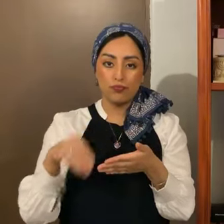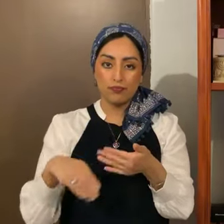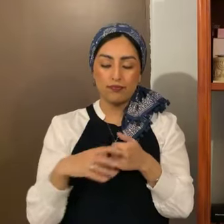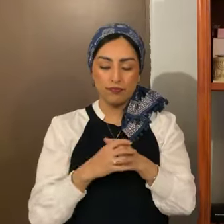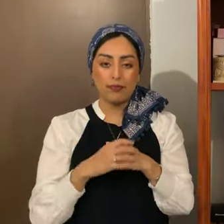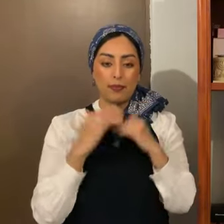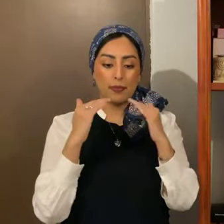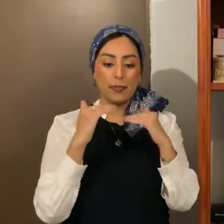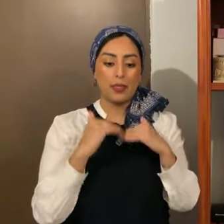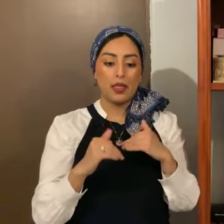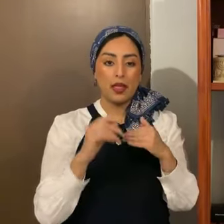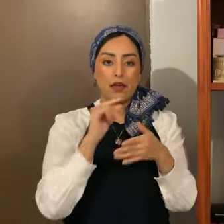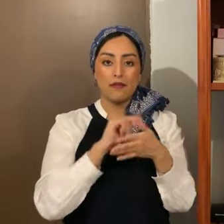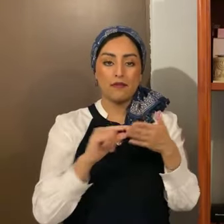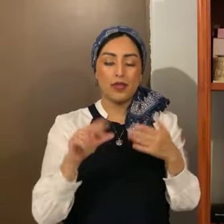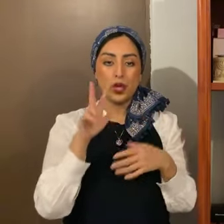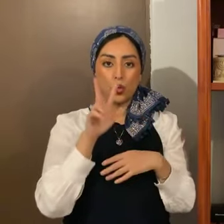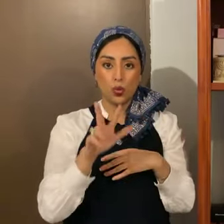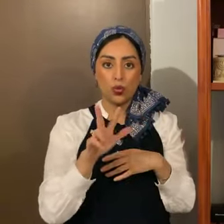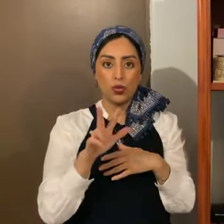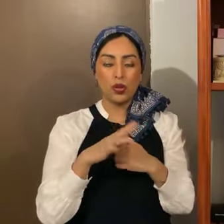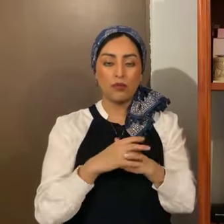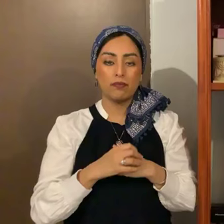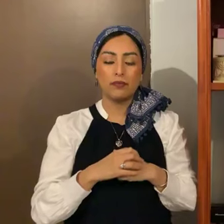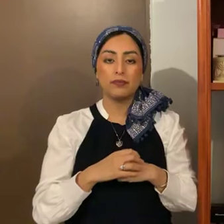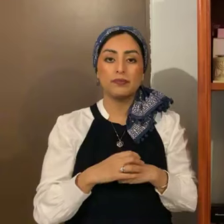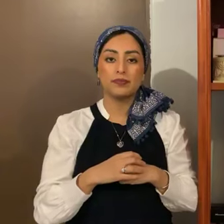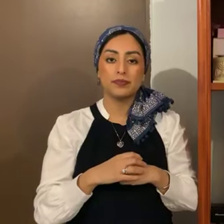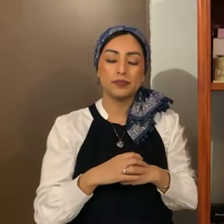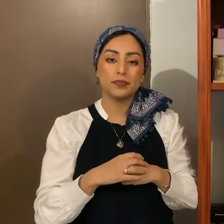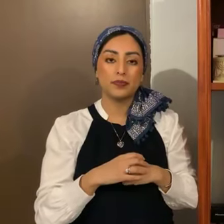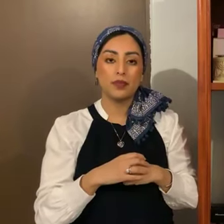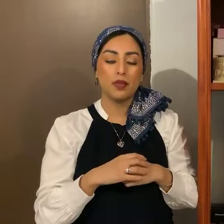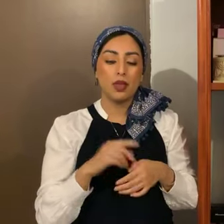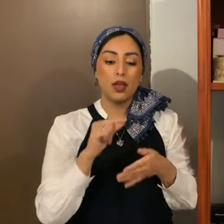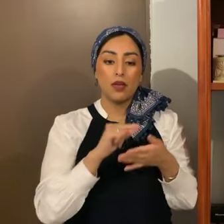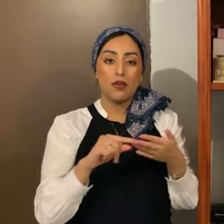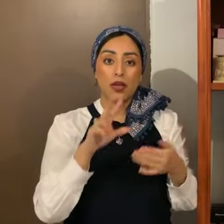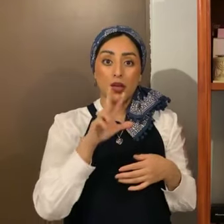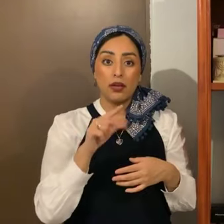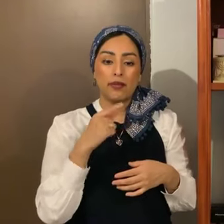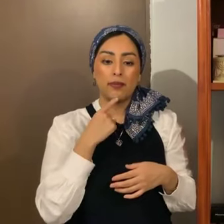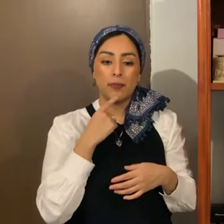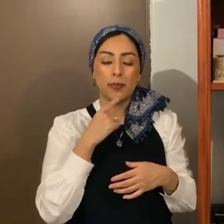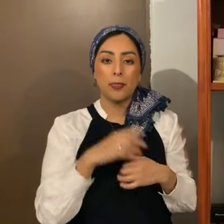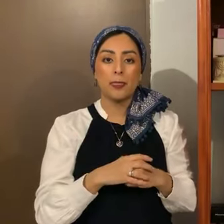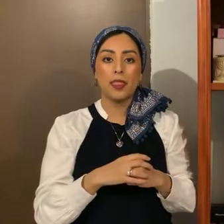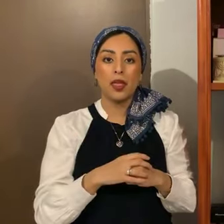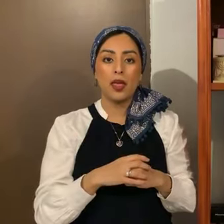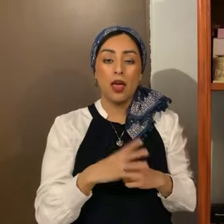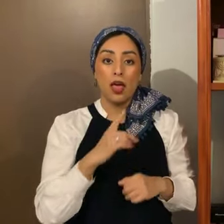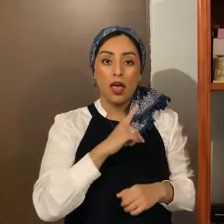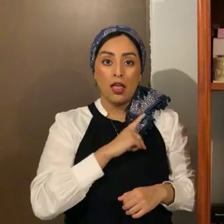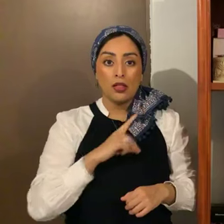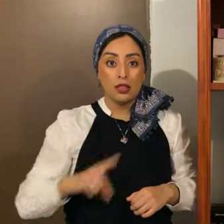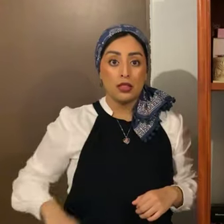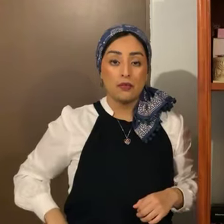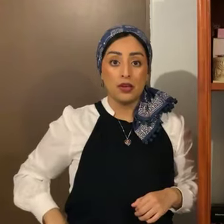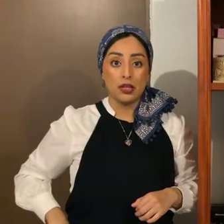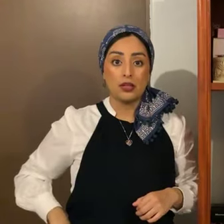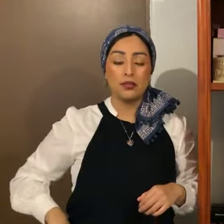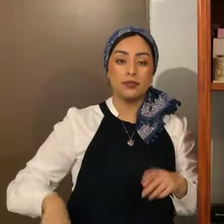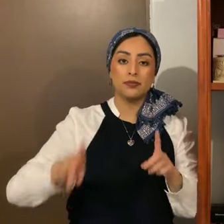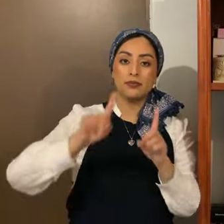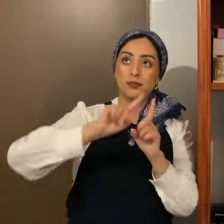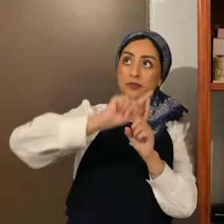Ahora, el verso 3. ¿De qué se trata el verso 3? La razón de la petición del rey David